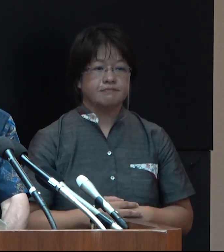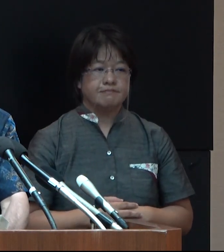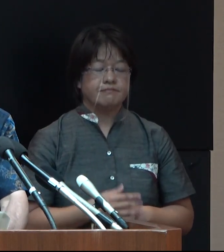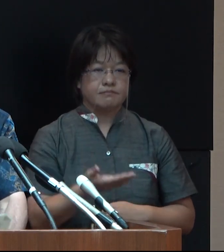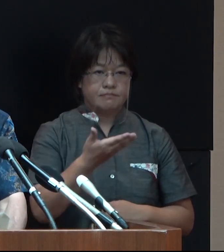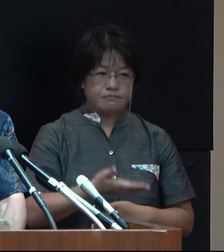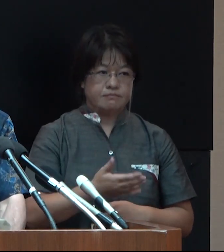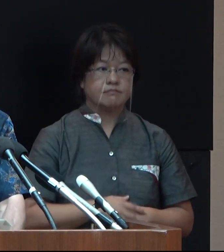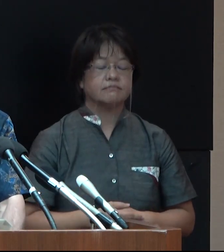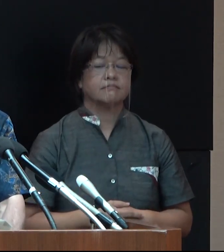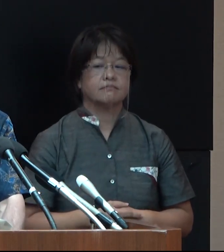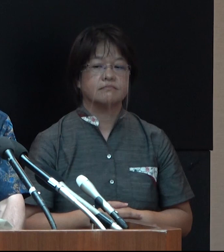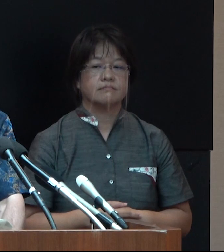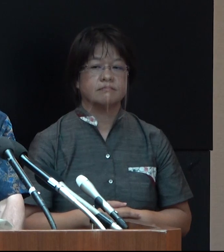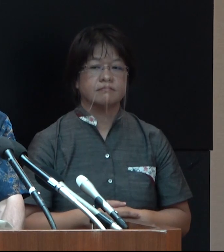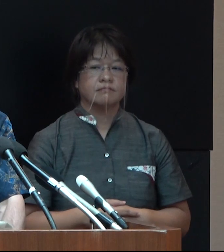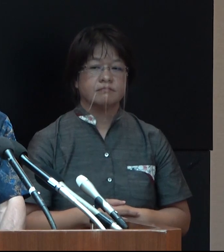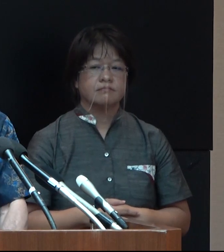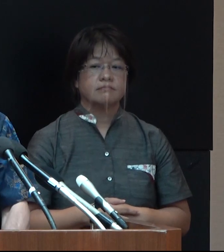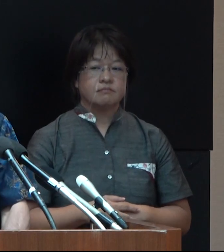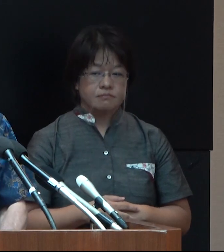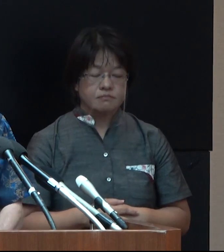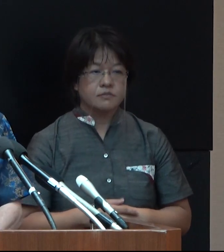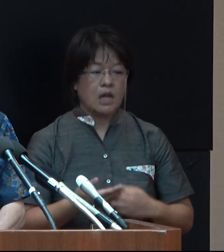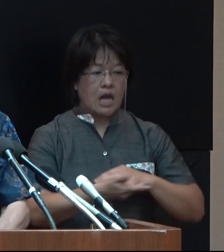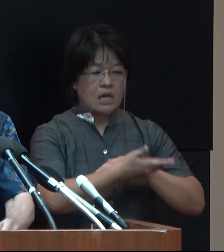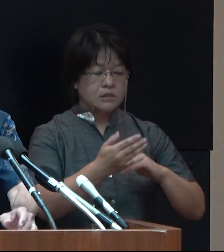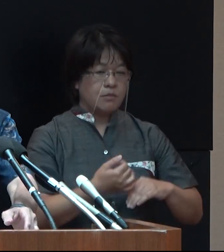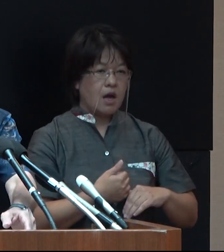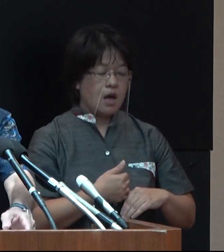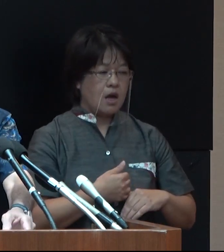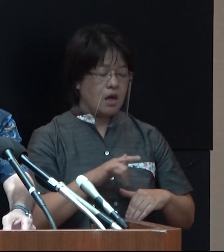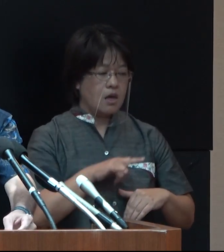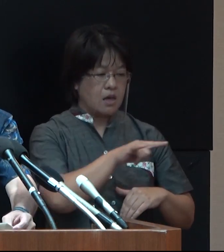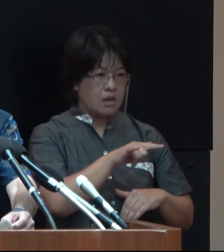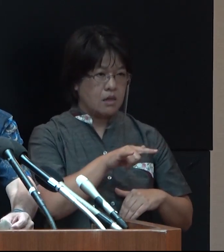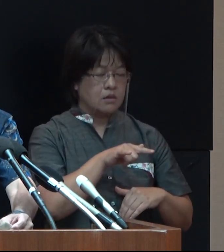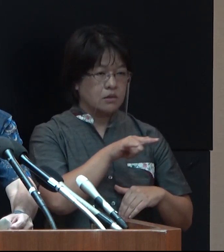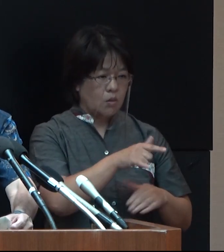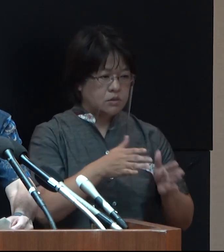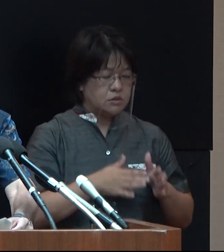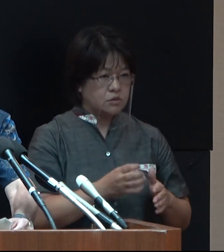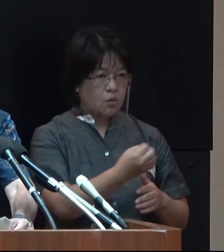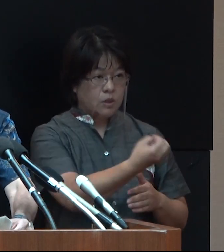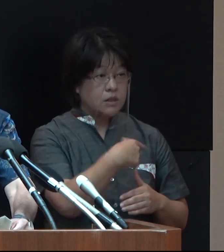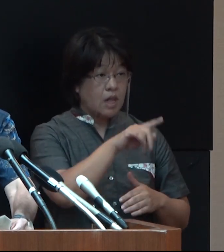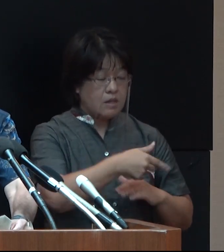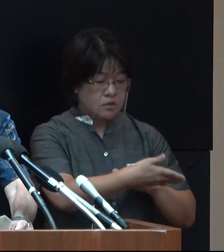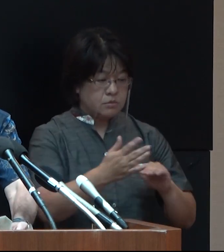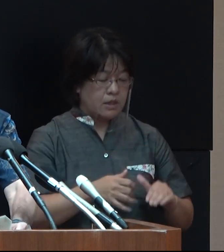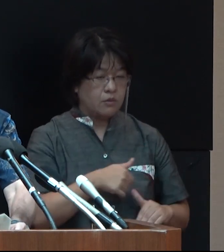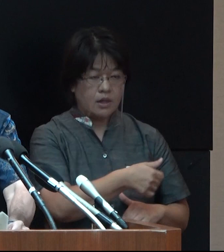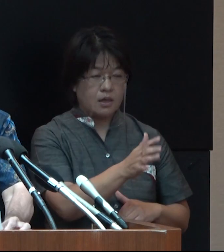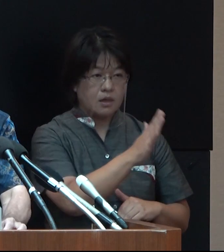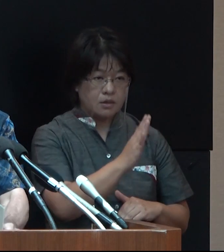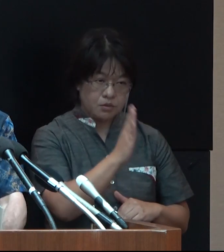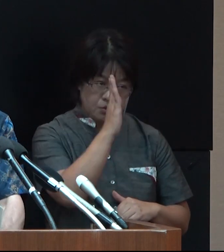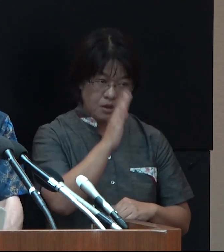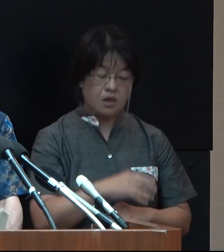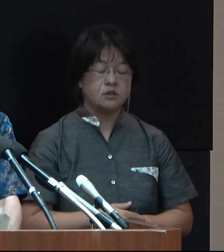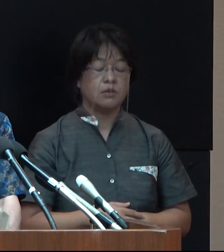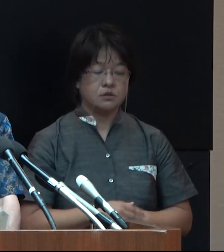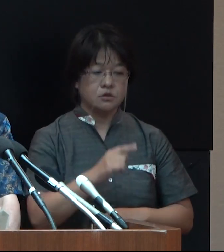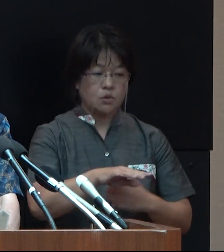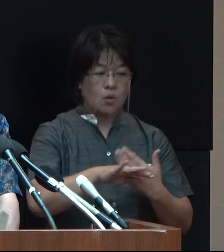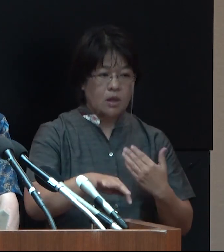1つ、該当自粛を求めている離島への渡航は自粛をお願いいたします。またその他の離